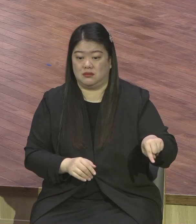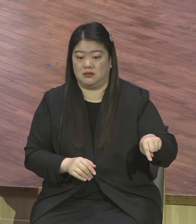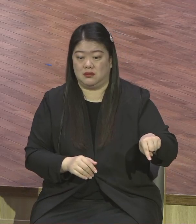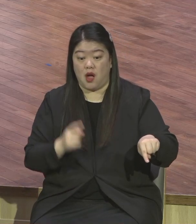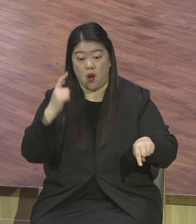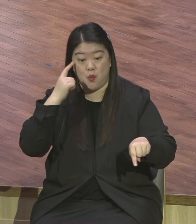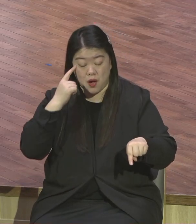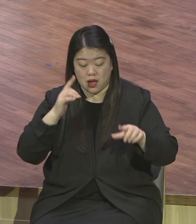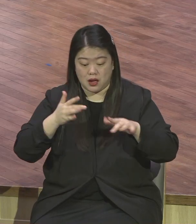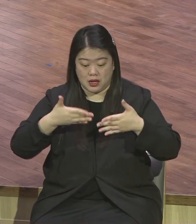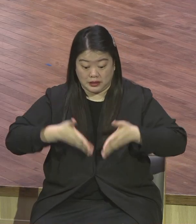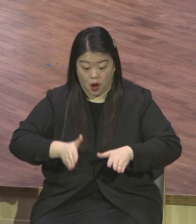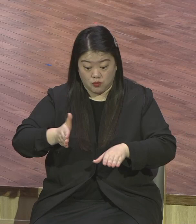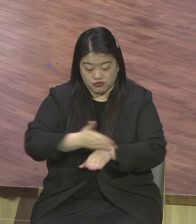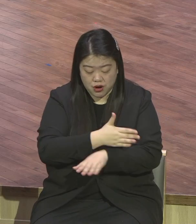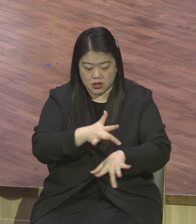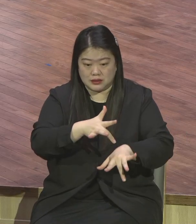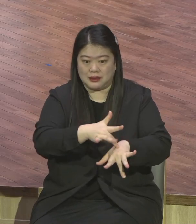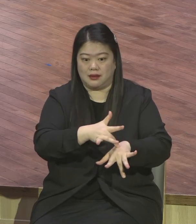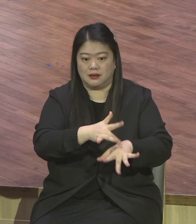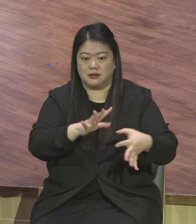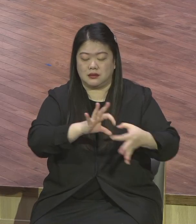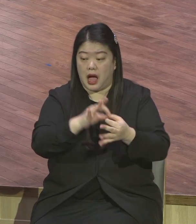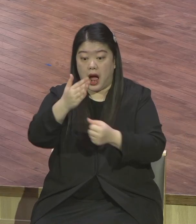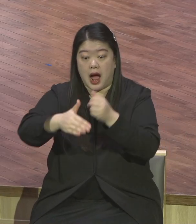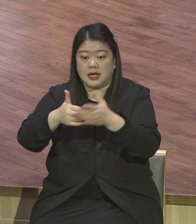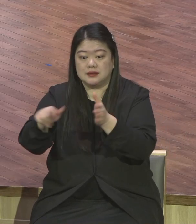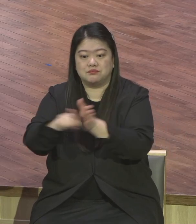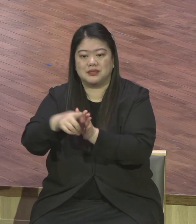행하려고 하는 것이 뭐야? 인간의 욕구예요. 욕구.